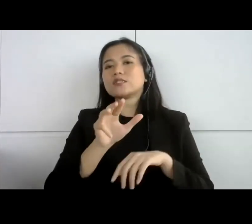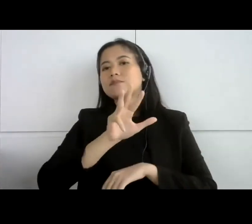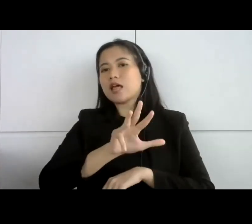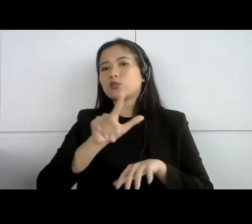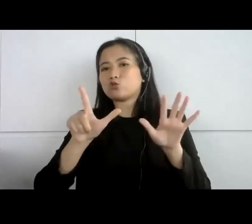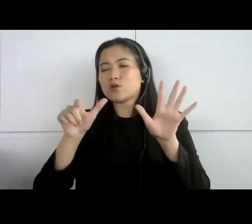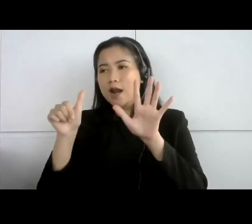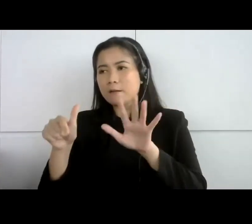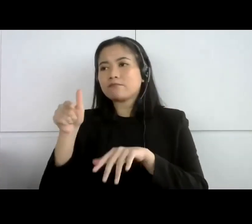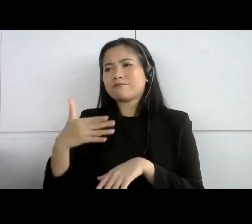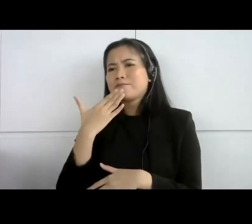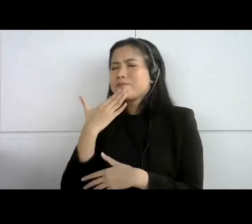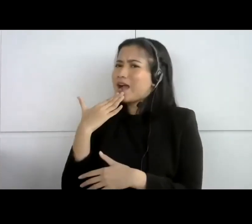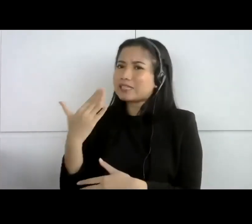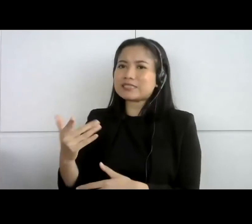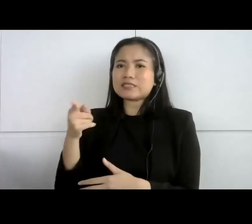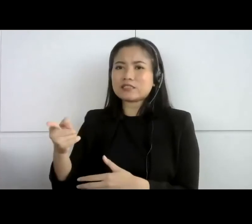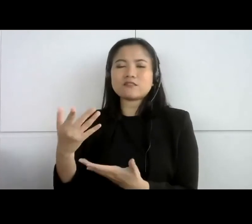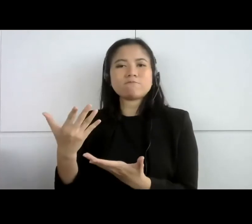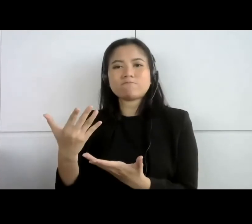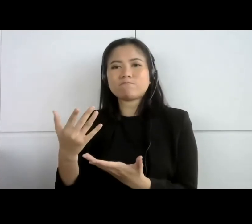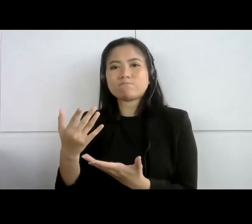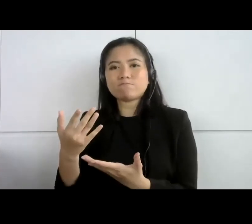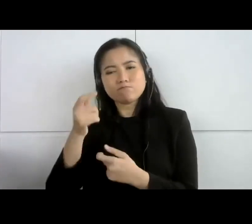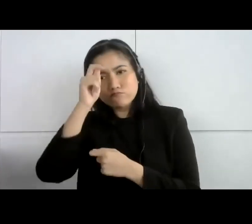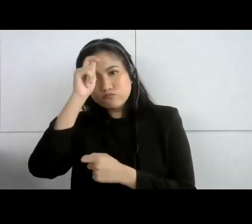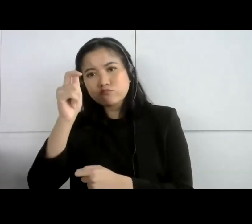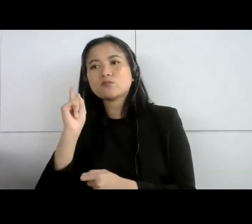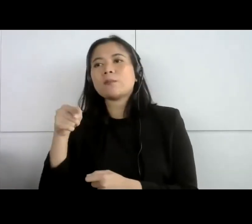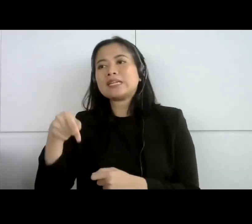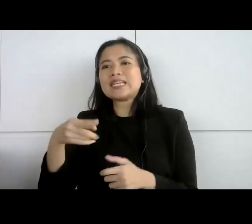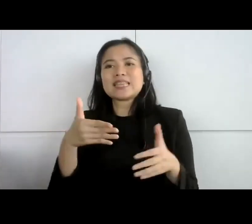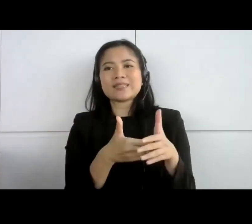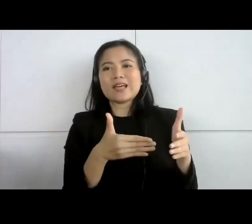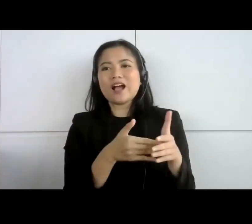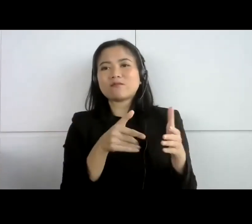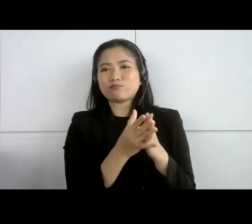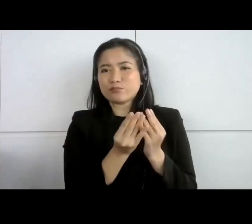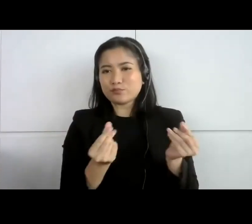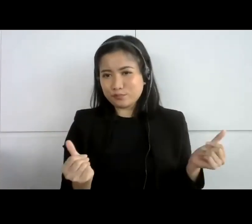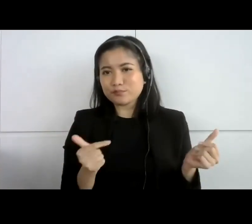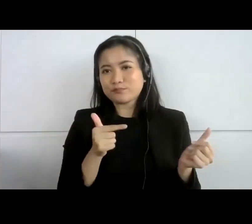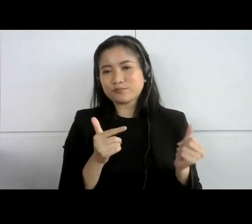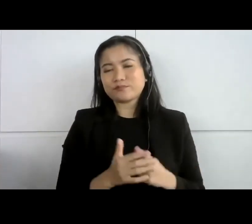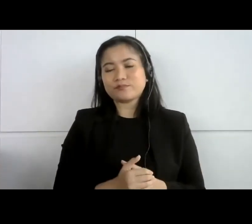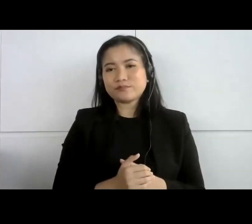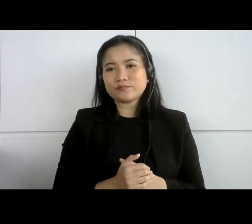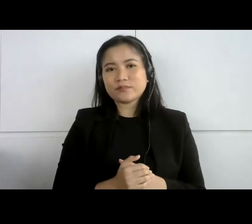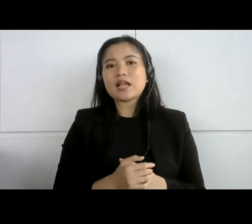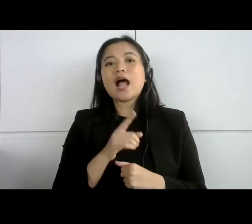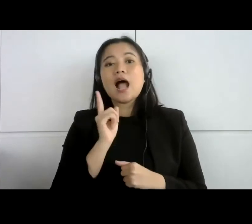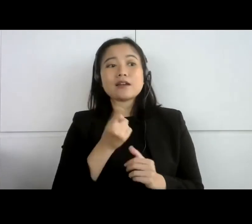kami sangat berterima kasih dan panutan bagi kami karena mengatasi tantangan tersebut. Ya, dengan adanya